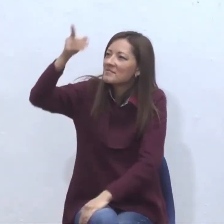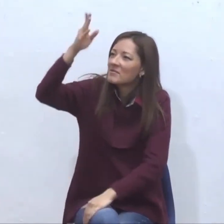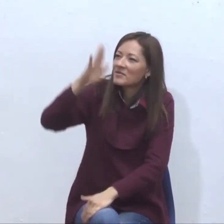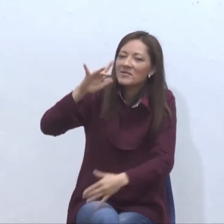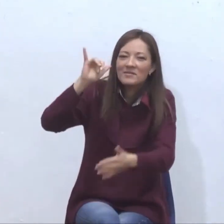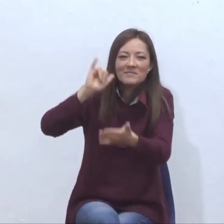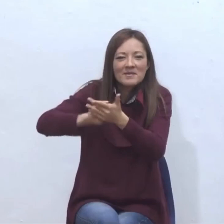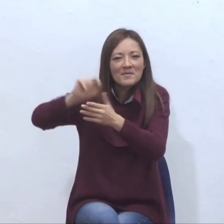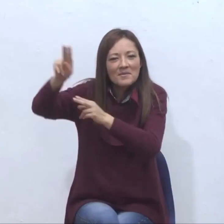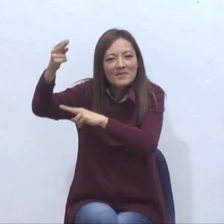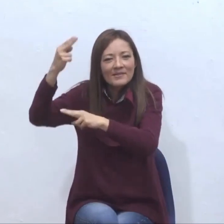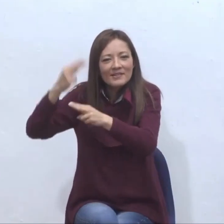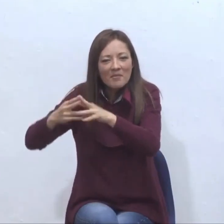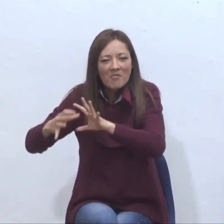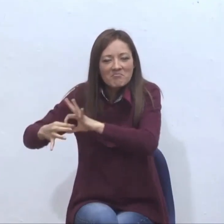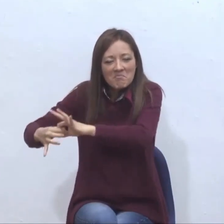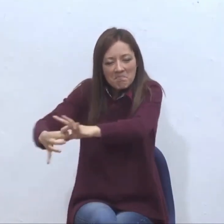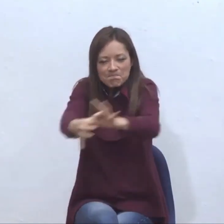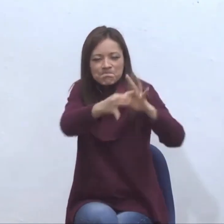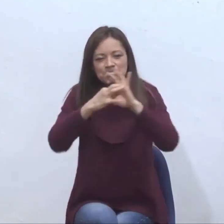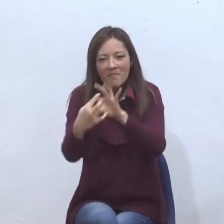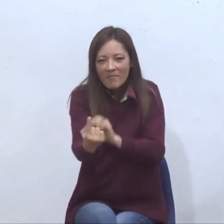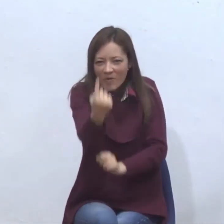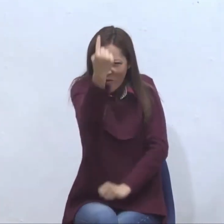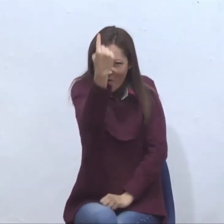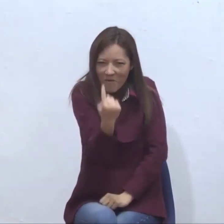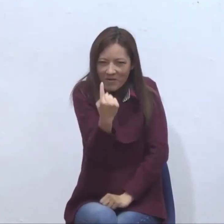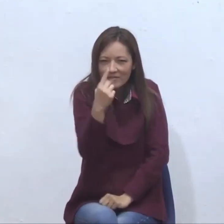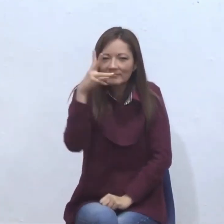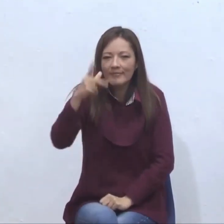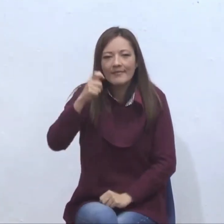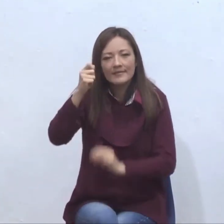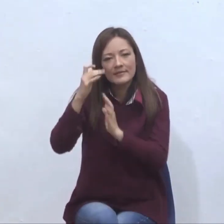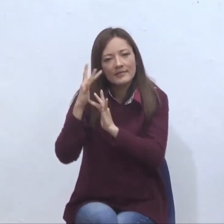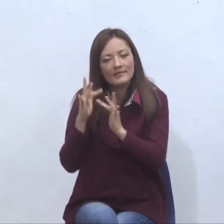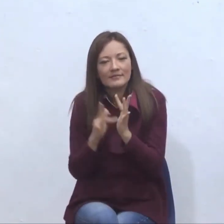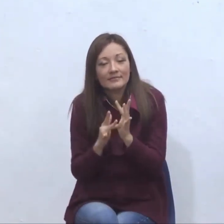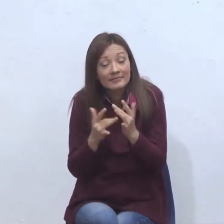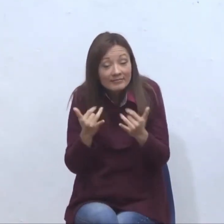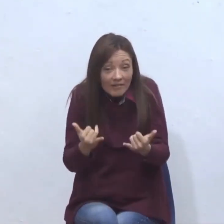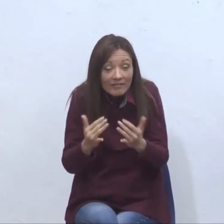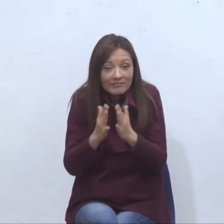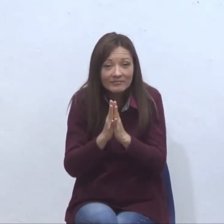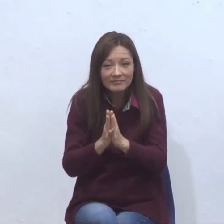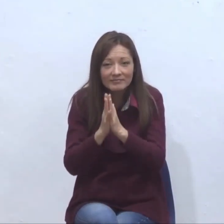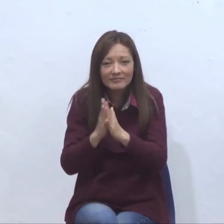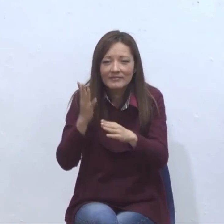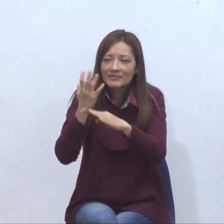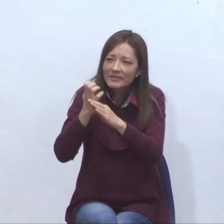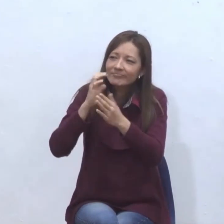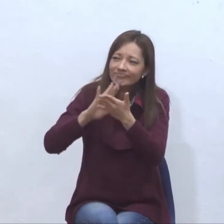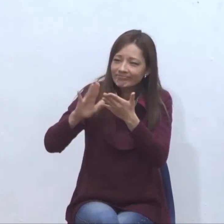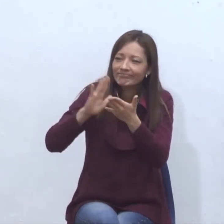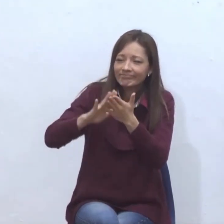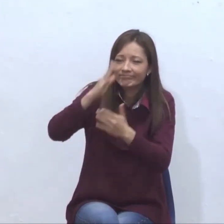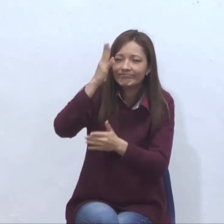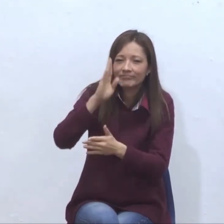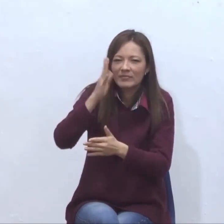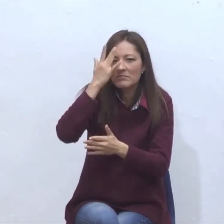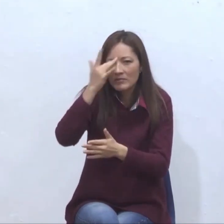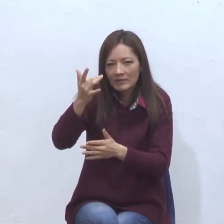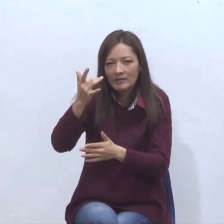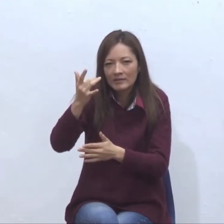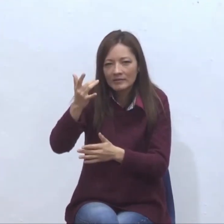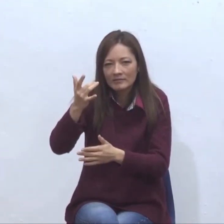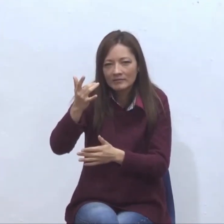el mismo nombre, somos un solo pueblo en Cristo Jesús. Así que oremos y pidámosle perdón a Dios por haber